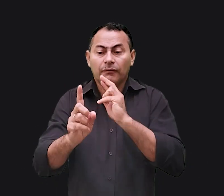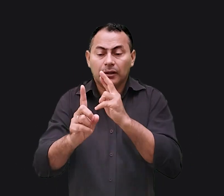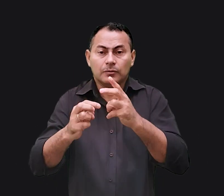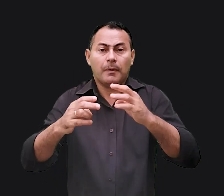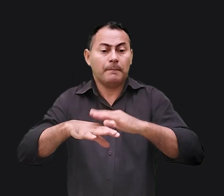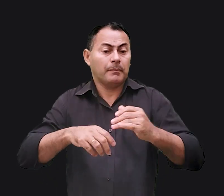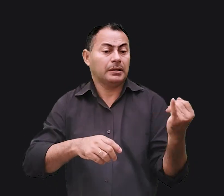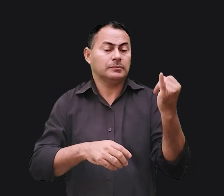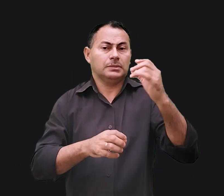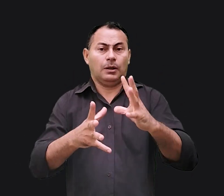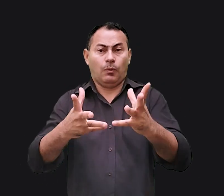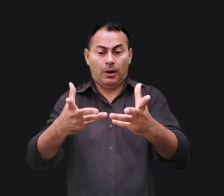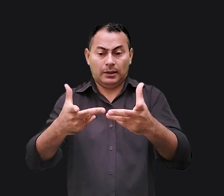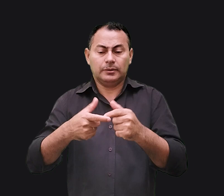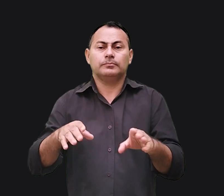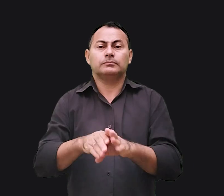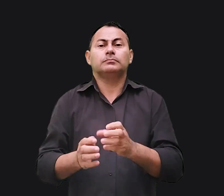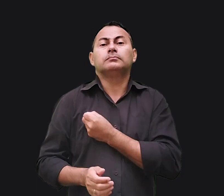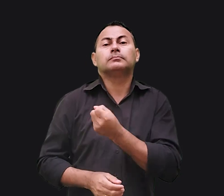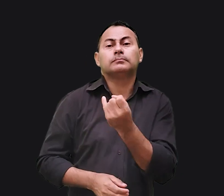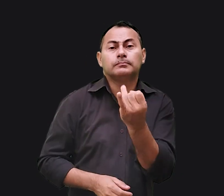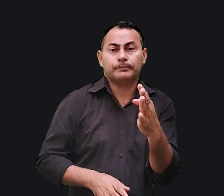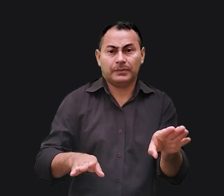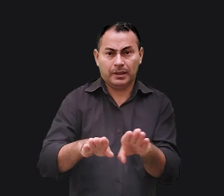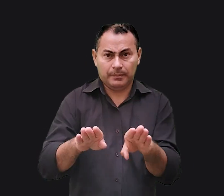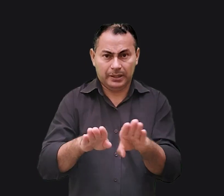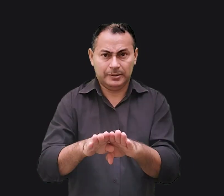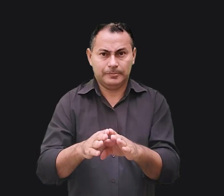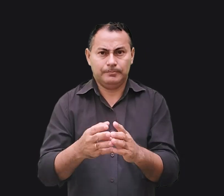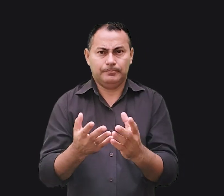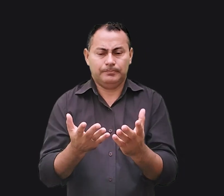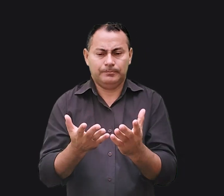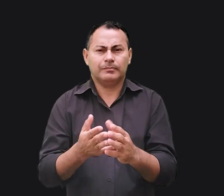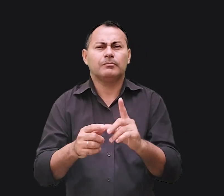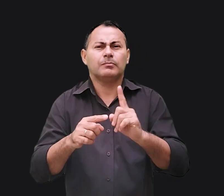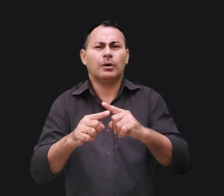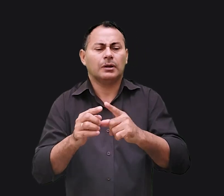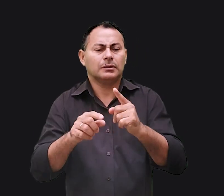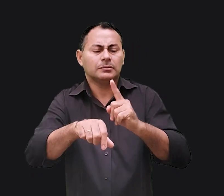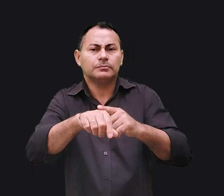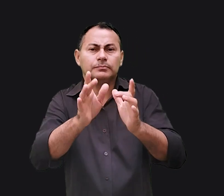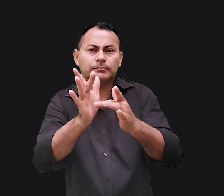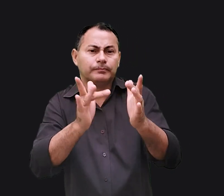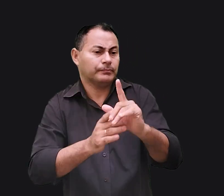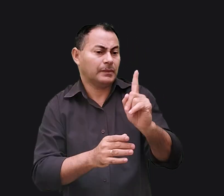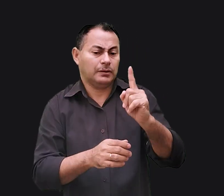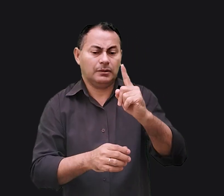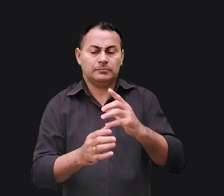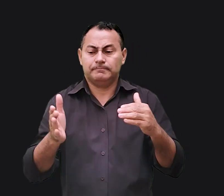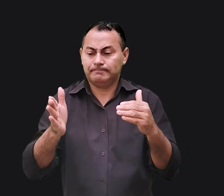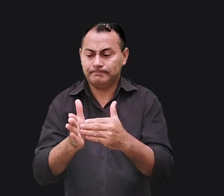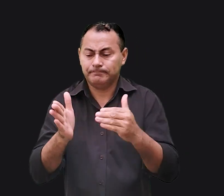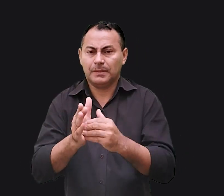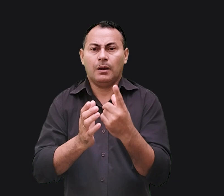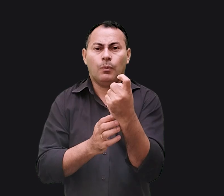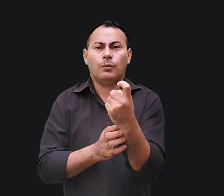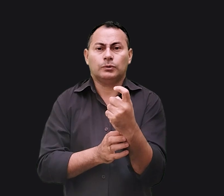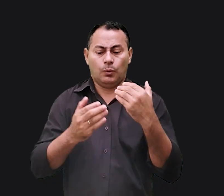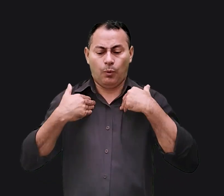coisas maiores em qualidade e em quantidade também. Porque a partir dali Jesus não estaria limitado a um único corpo,